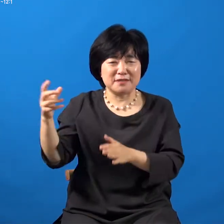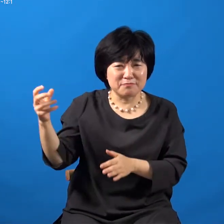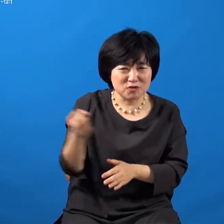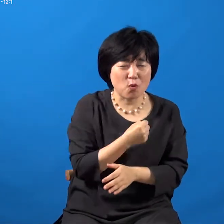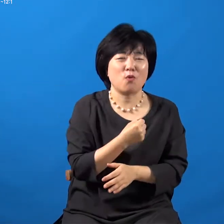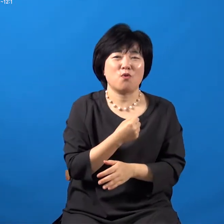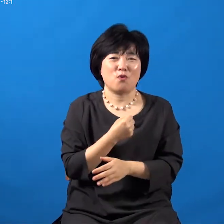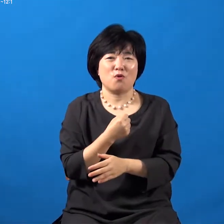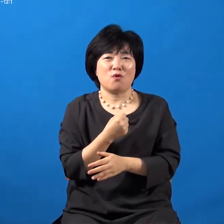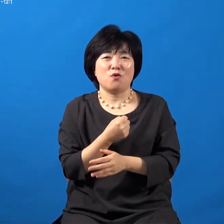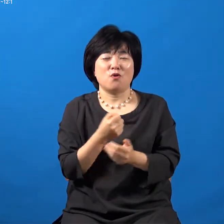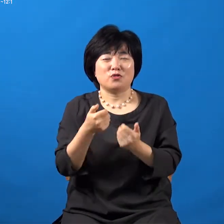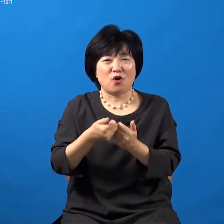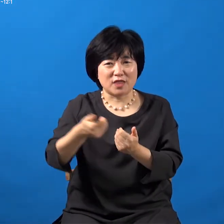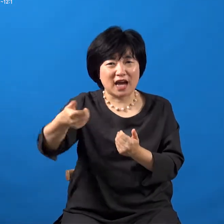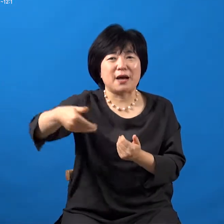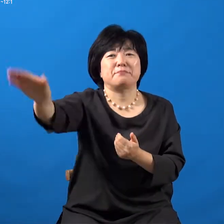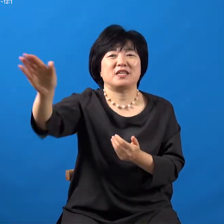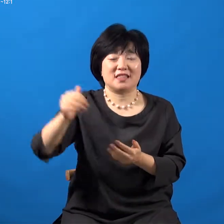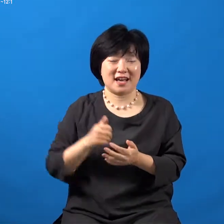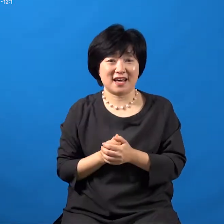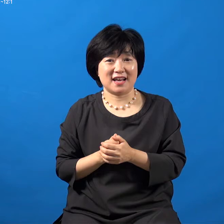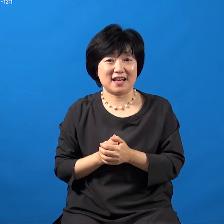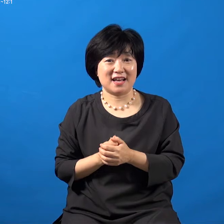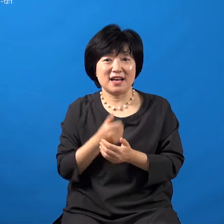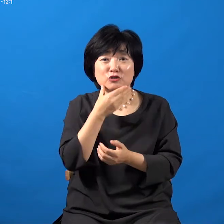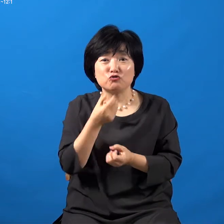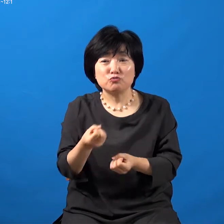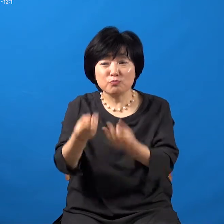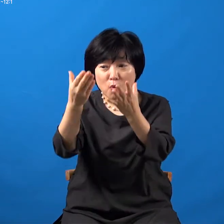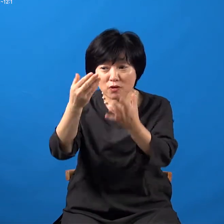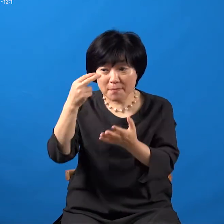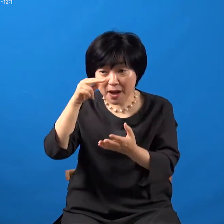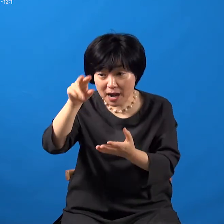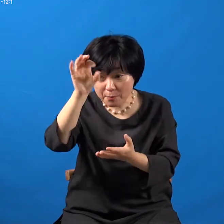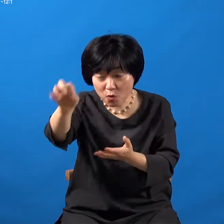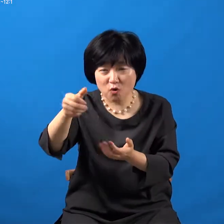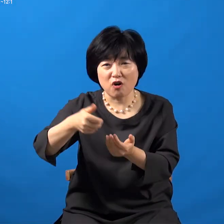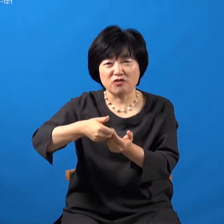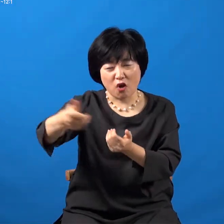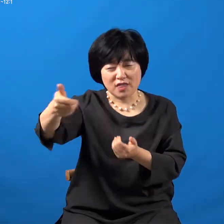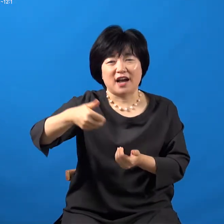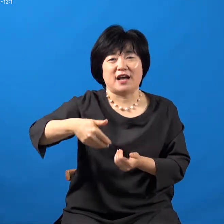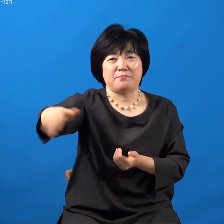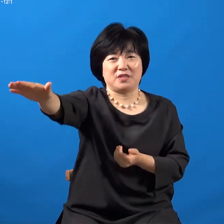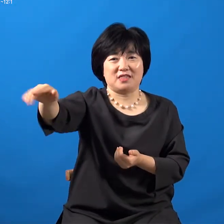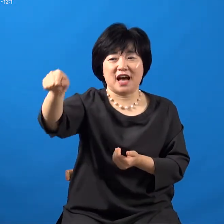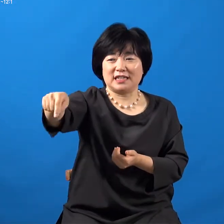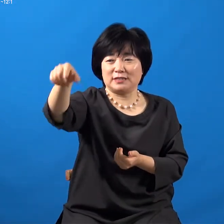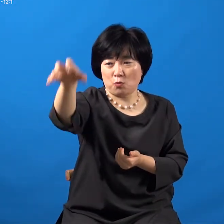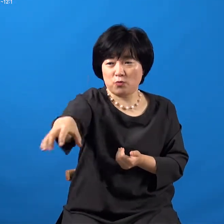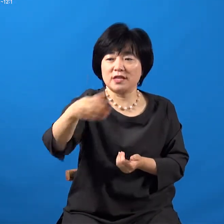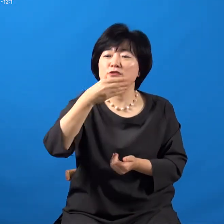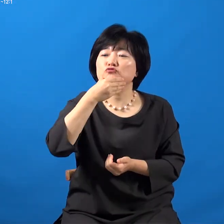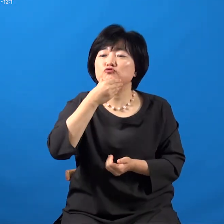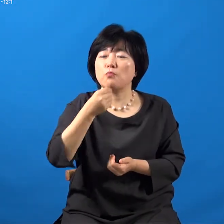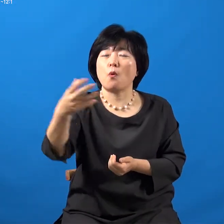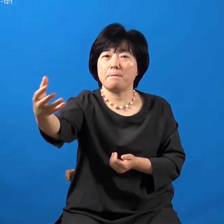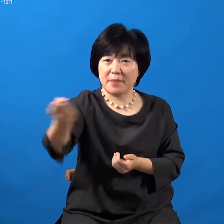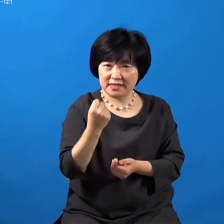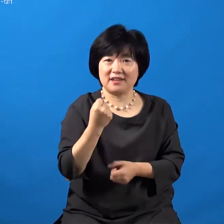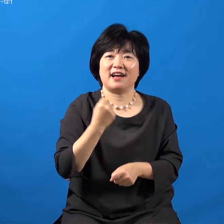믿음으로 떠나갑니다. 축복으로 떠나갑니다. 우리는 거기에 축복이 될